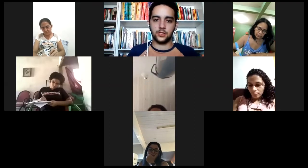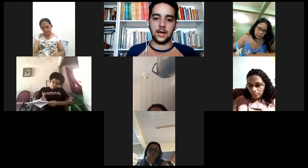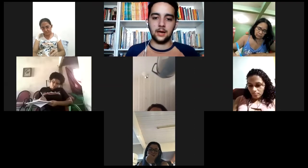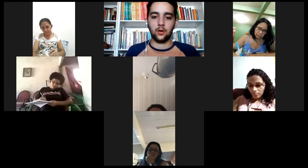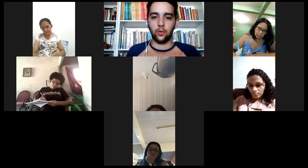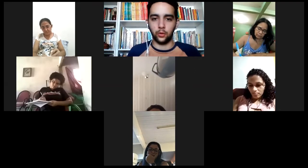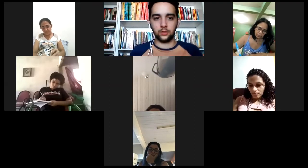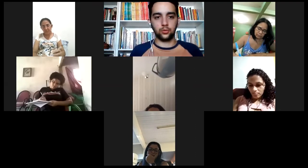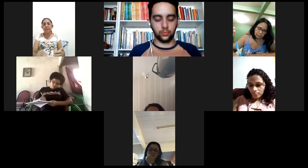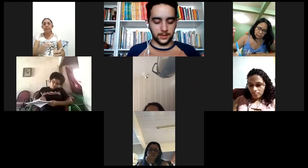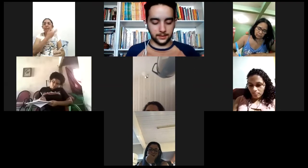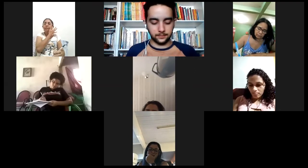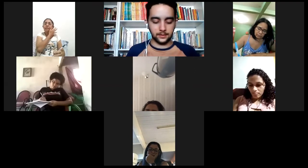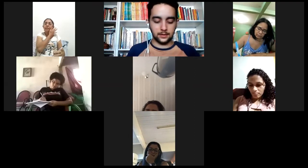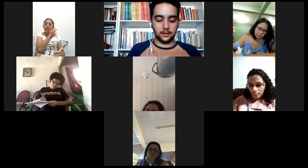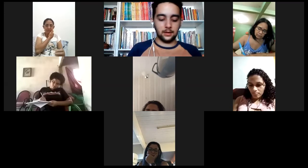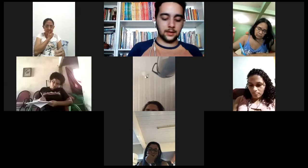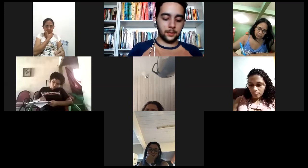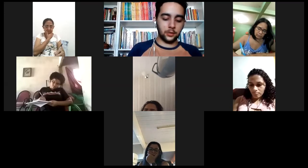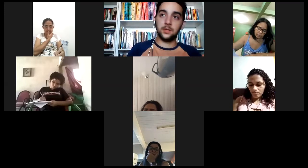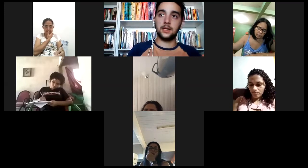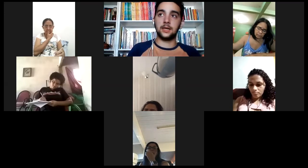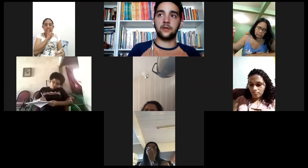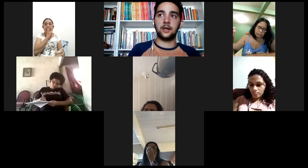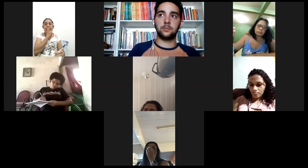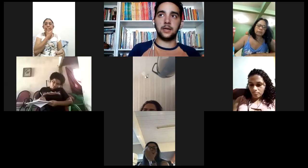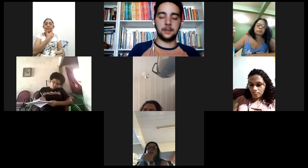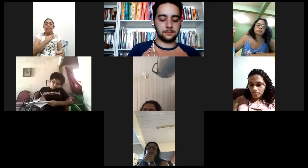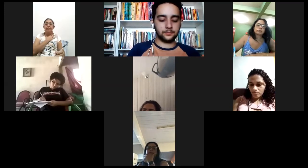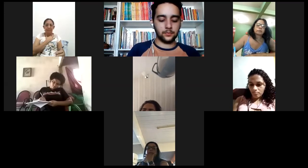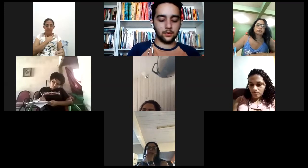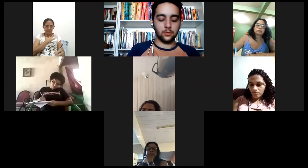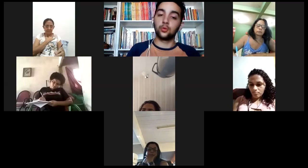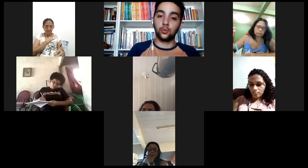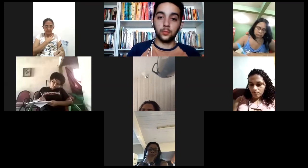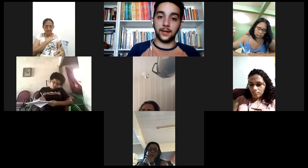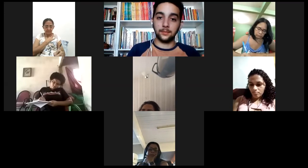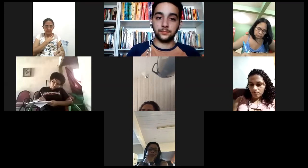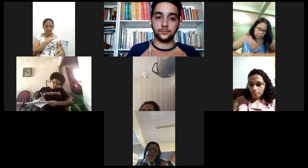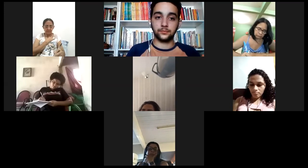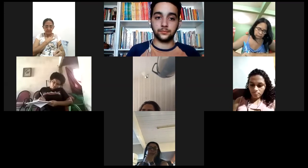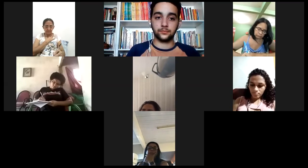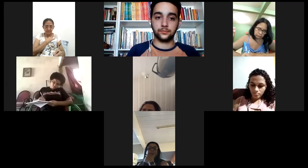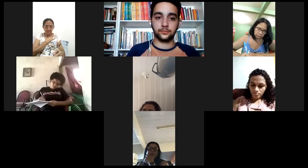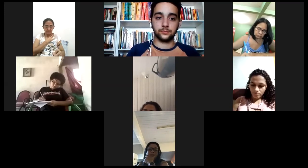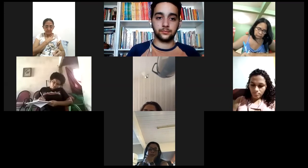Fala de A. Oi, tudo bem? Na próxima linha, fala de B. Tudo bem.